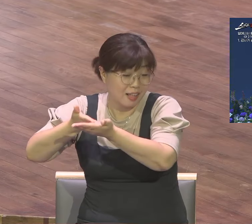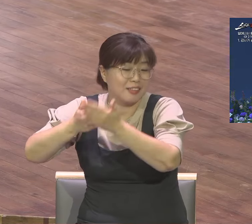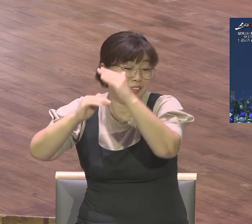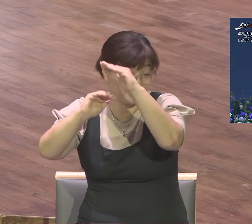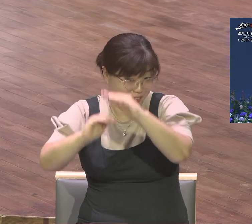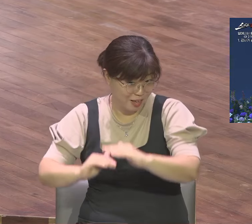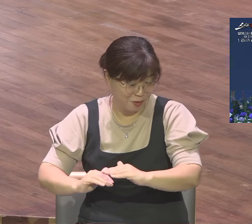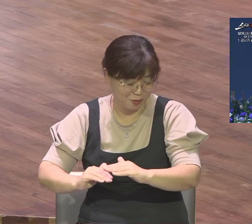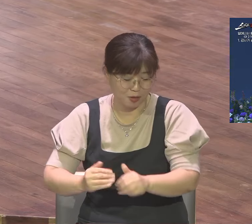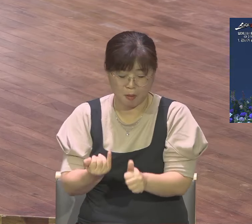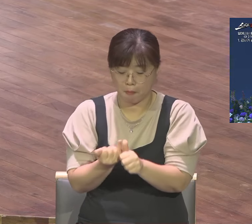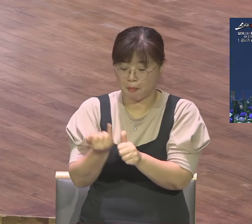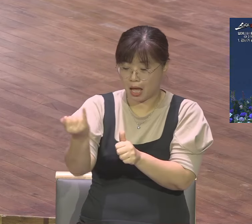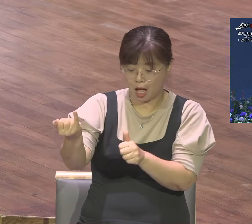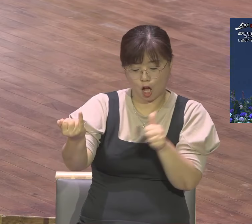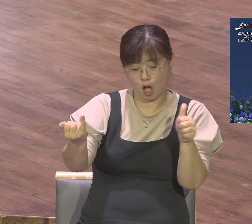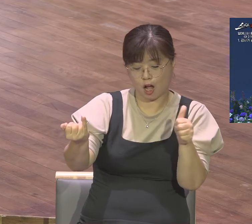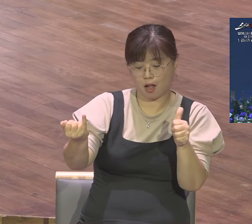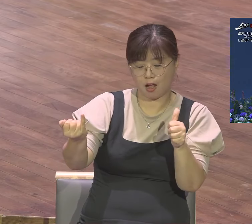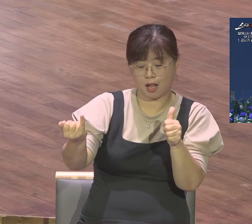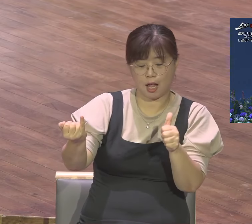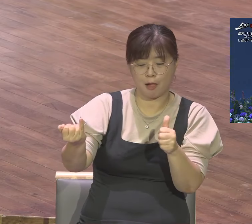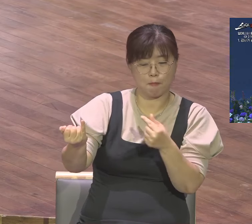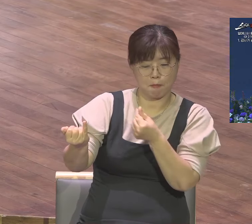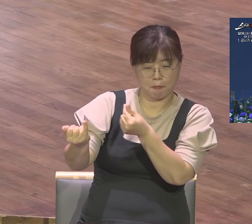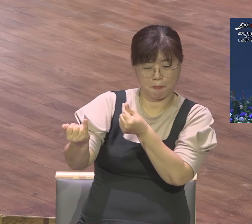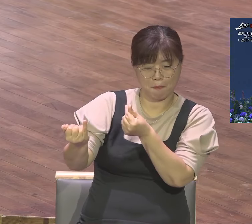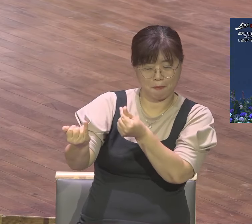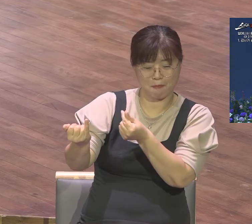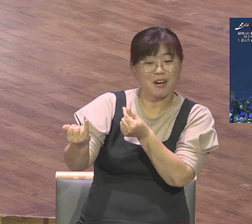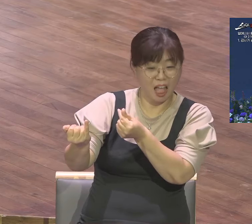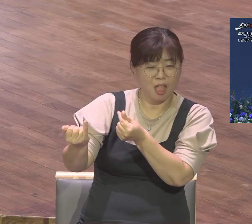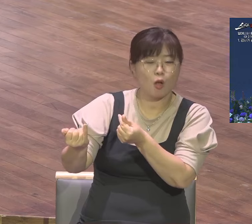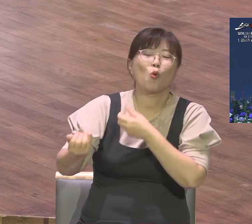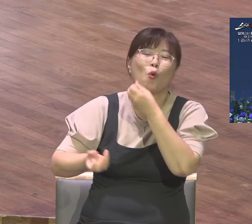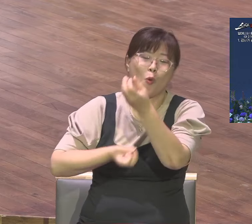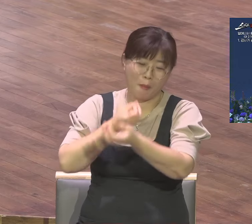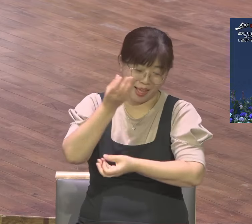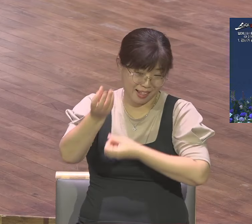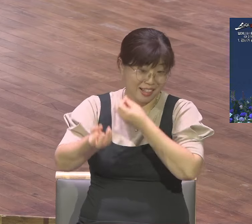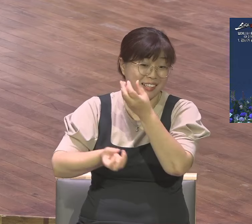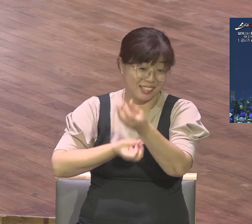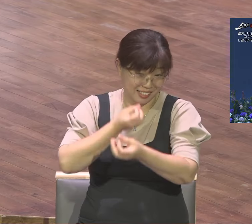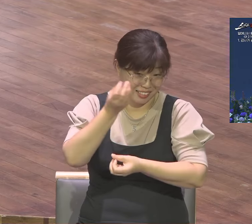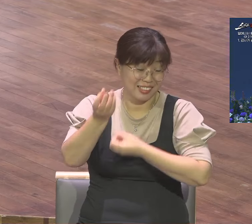사랑 고백이에요. 지금 이걸 예표하고 있는 겁니다.